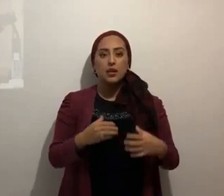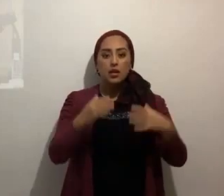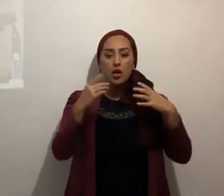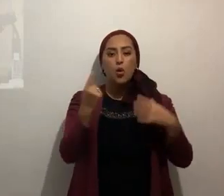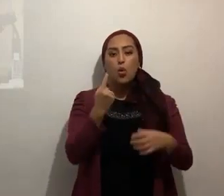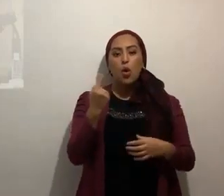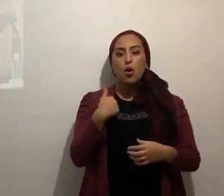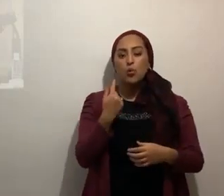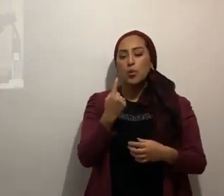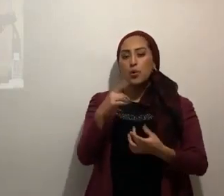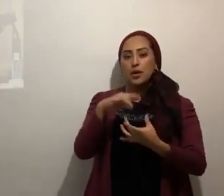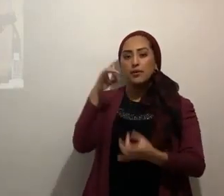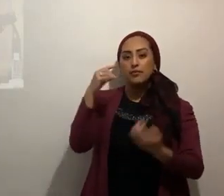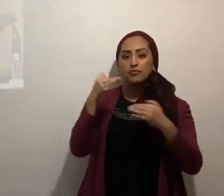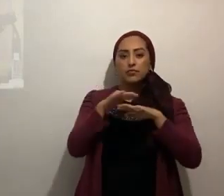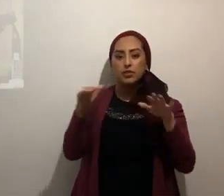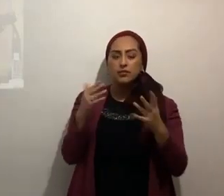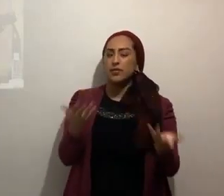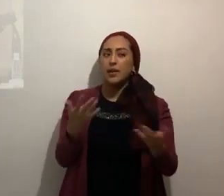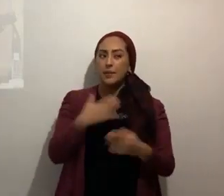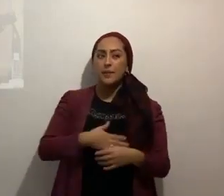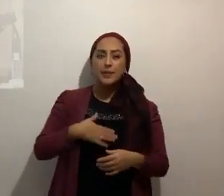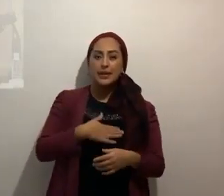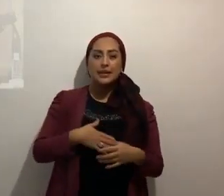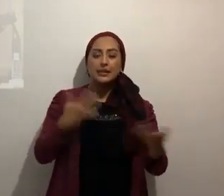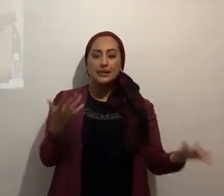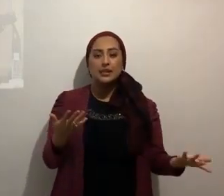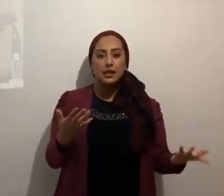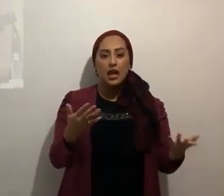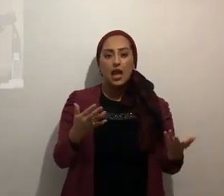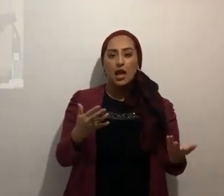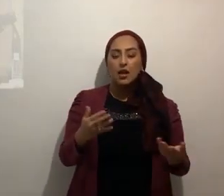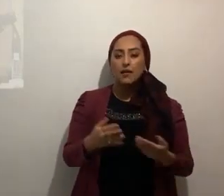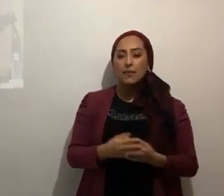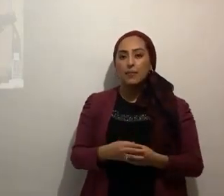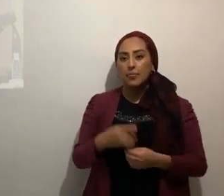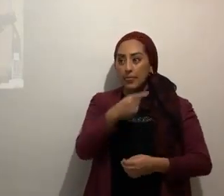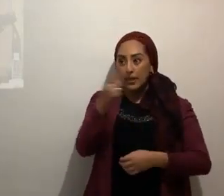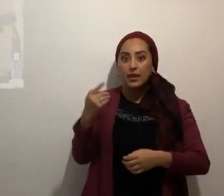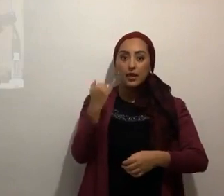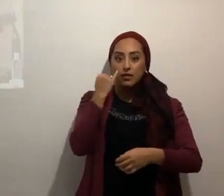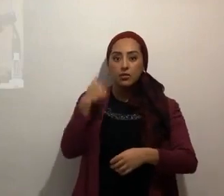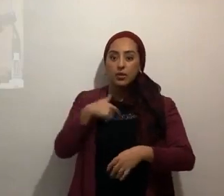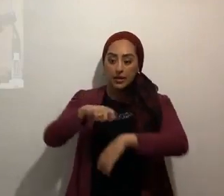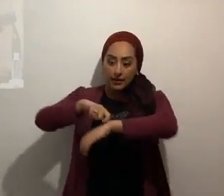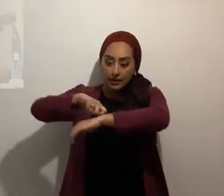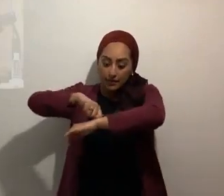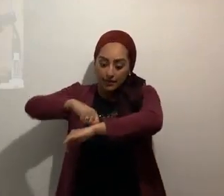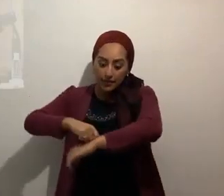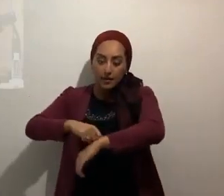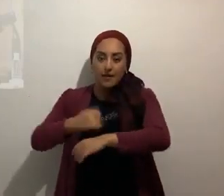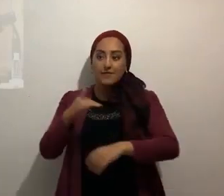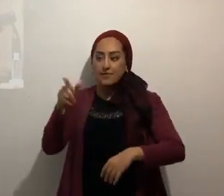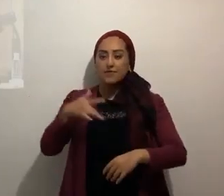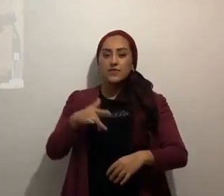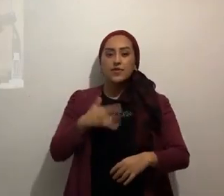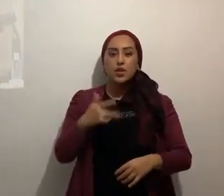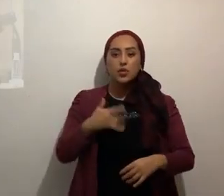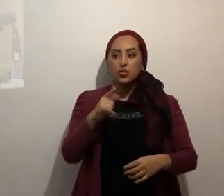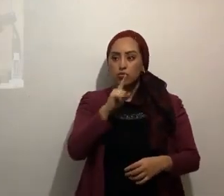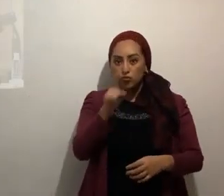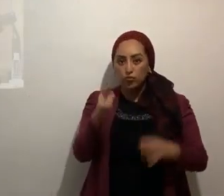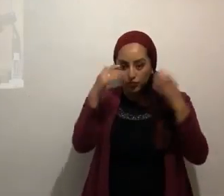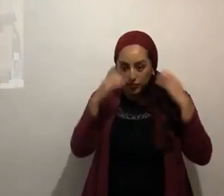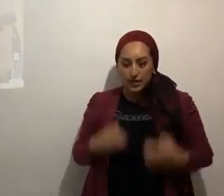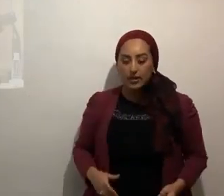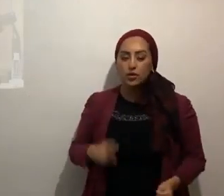solamente espíritu. Por favor, entonces les damos un pellizco a esas personas, van a ver si no gritan. Sí, entonces por eso sabemos que